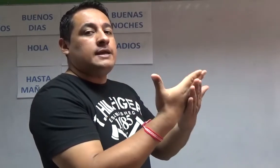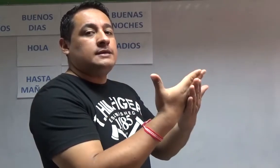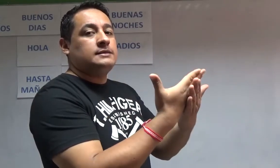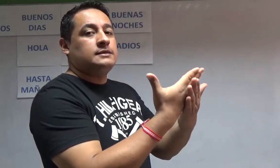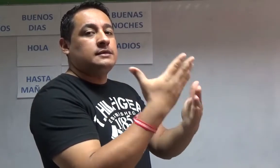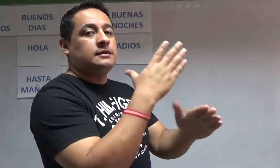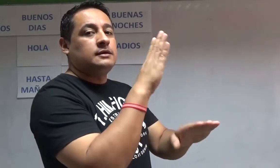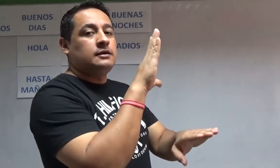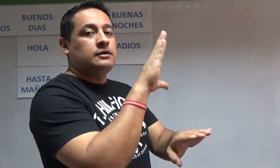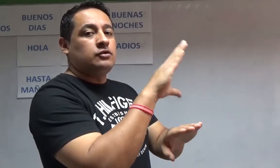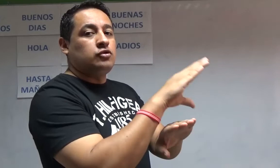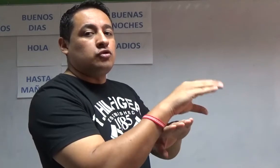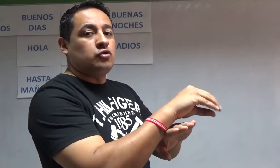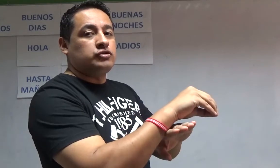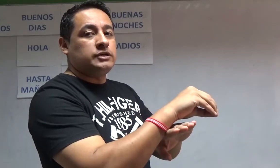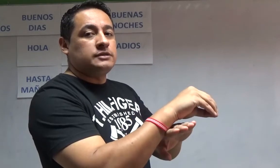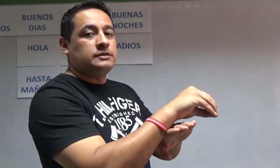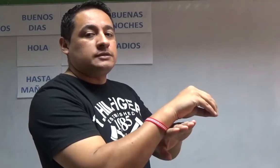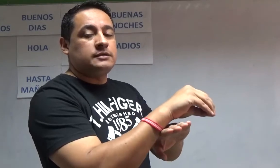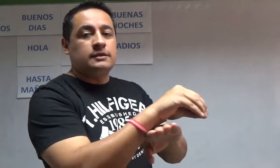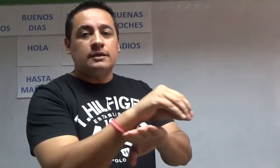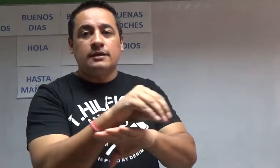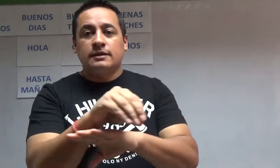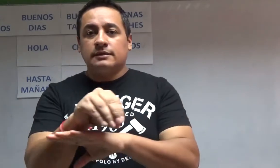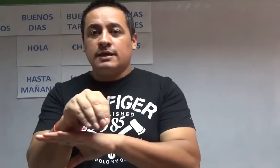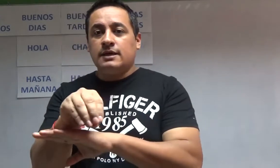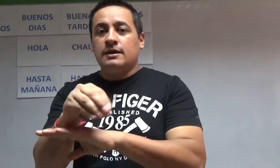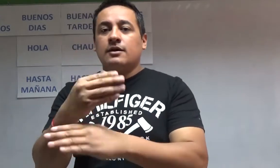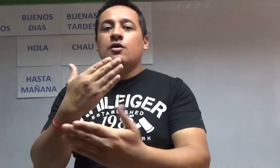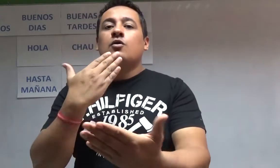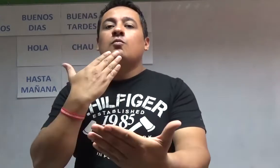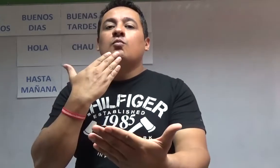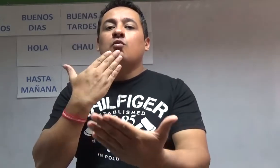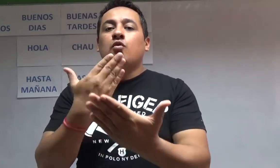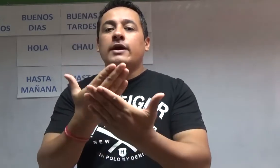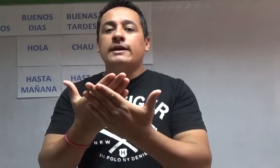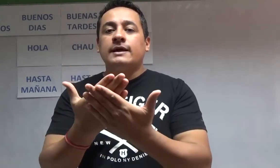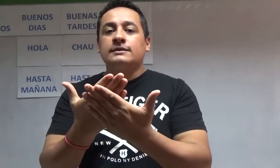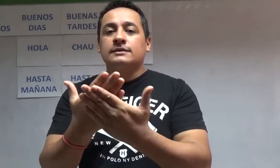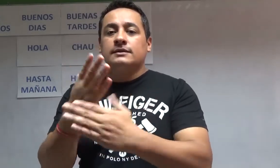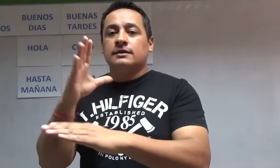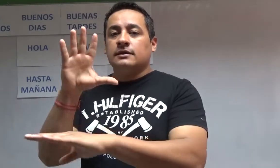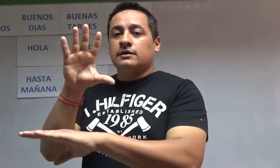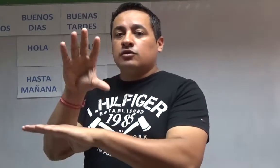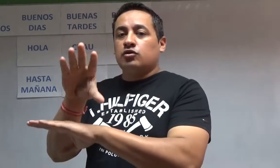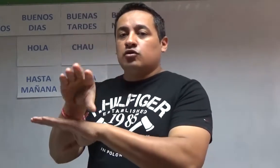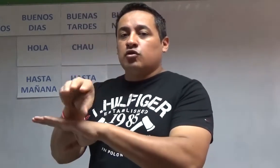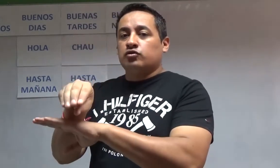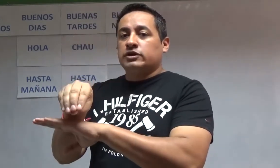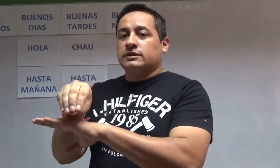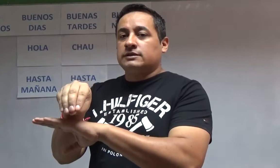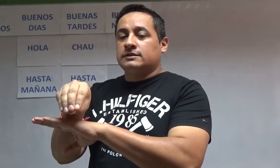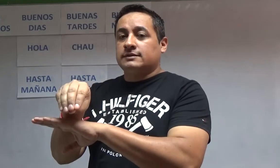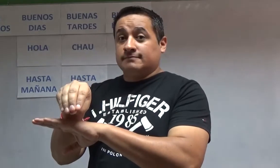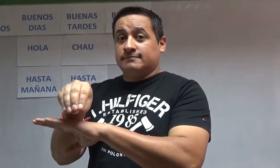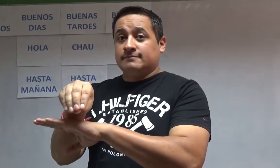Buenas noches. ¿Sí? Buenas noches.